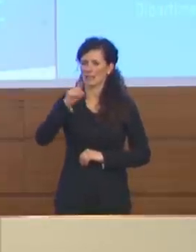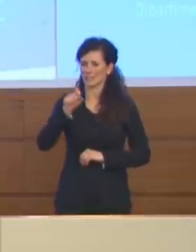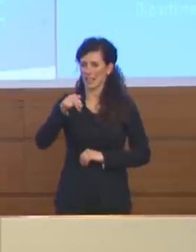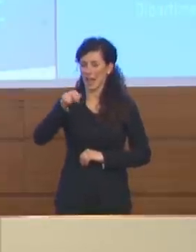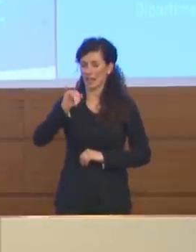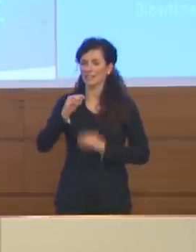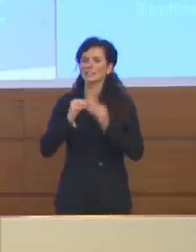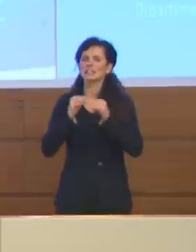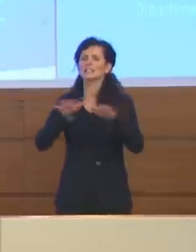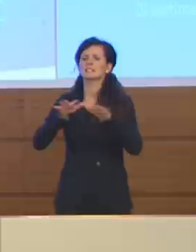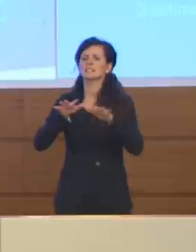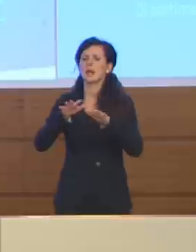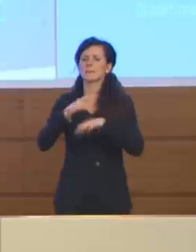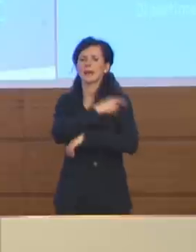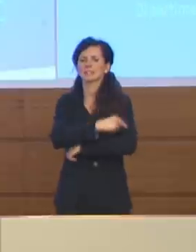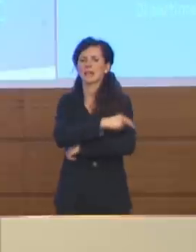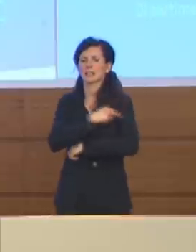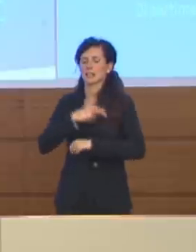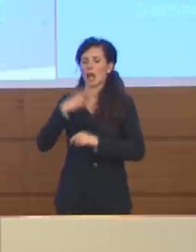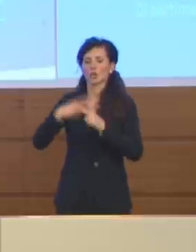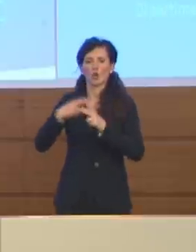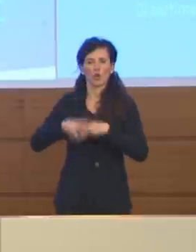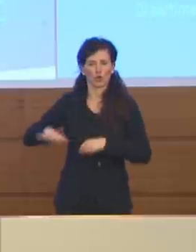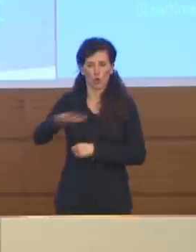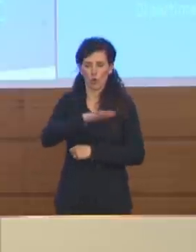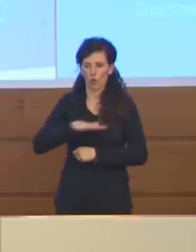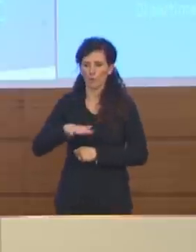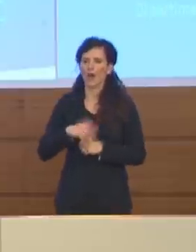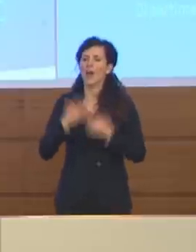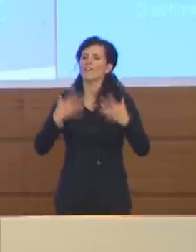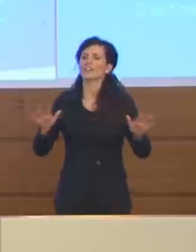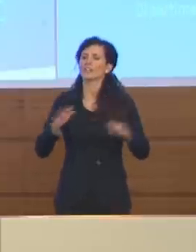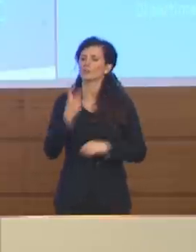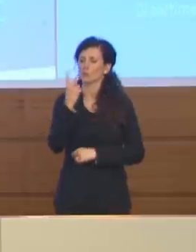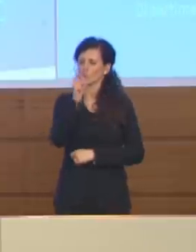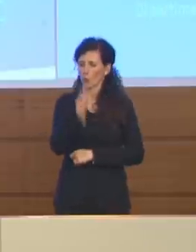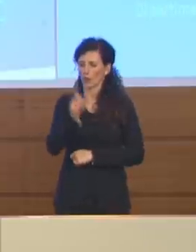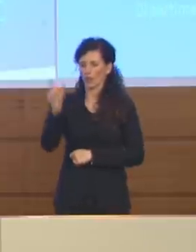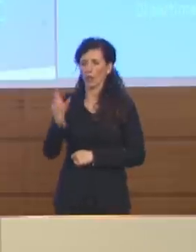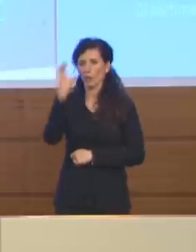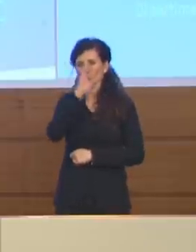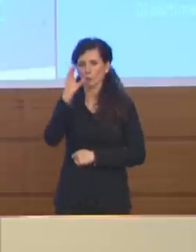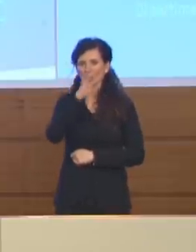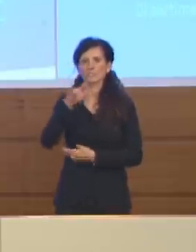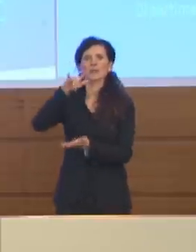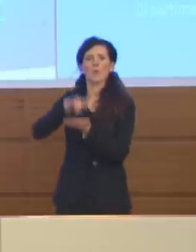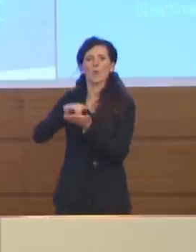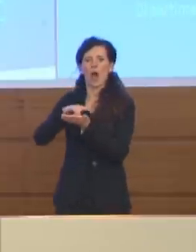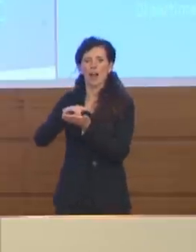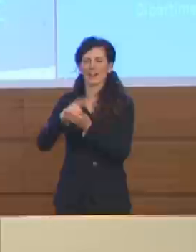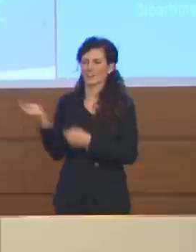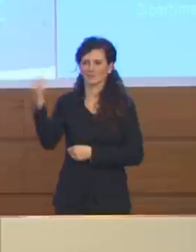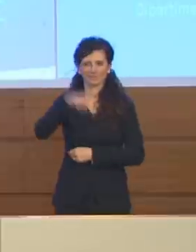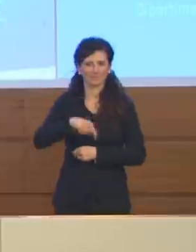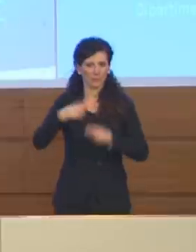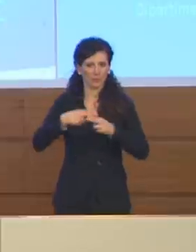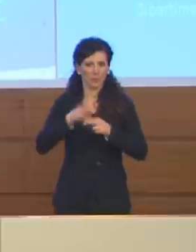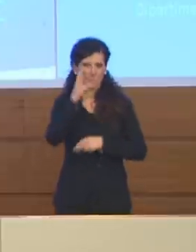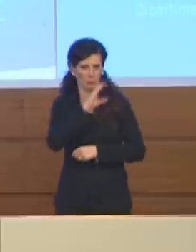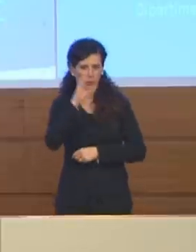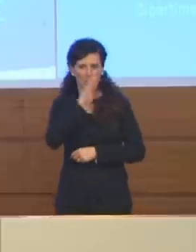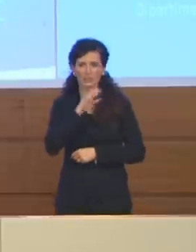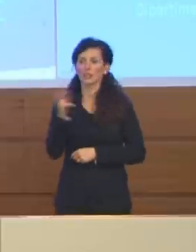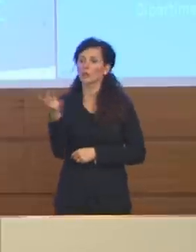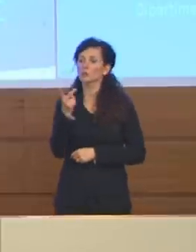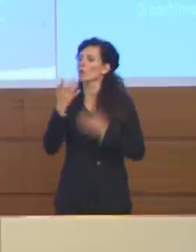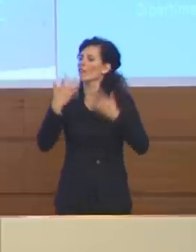romano finito il percorso dei due turisti di juan i primi due turisti i primi due pazienti per coronavirus quindi loro se non